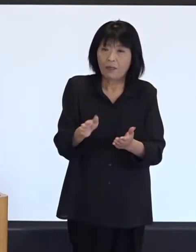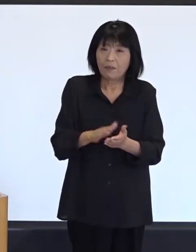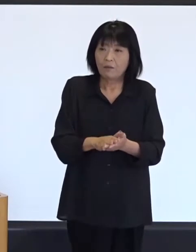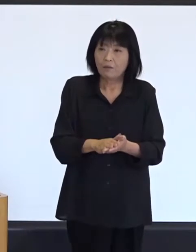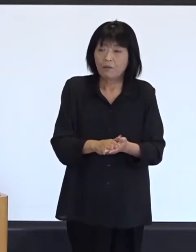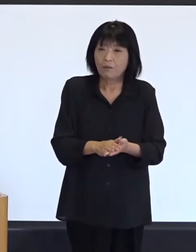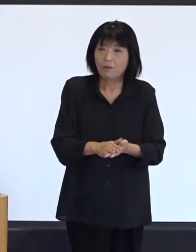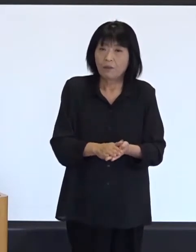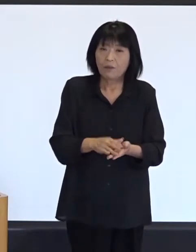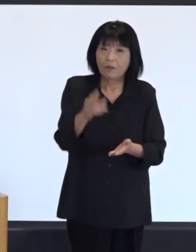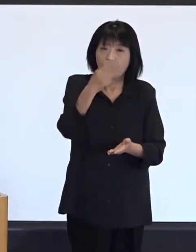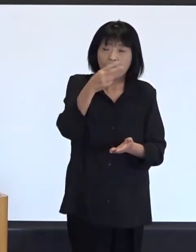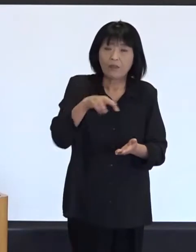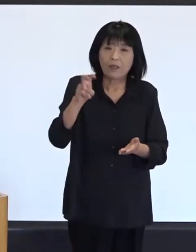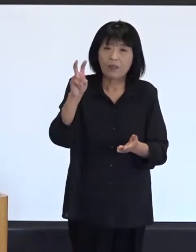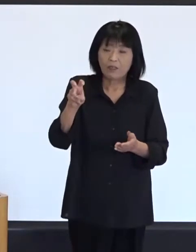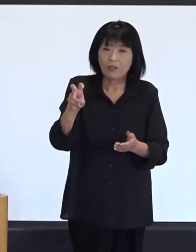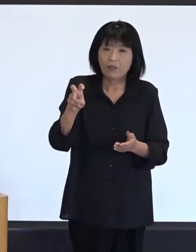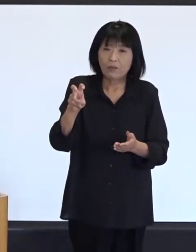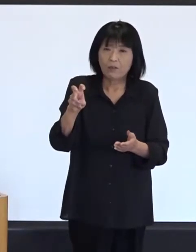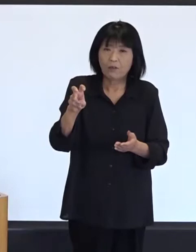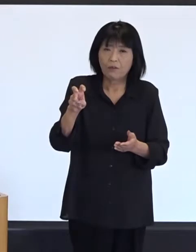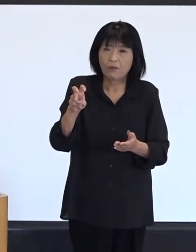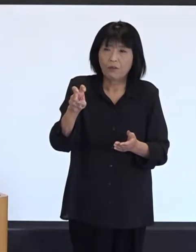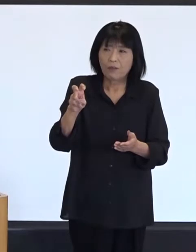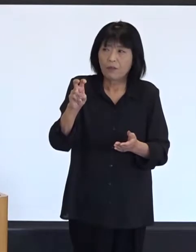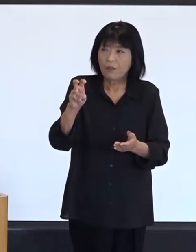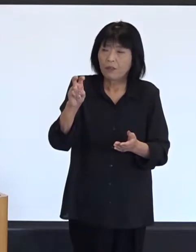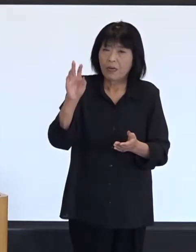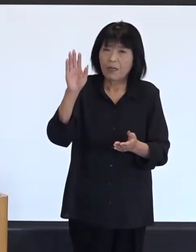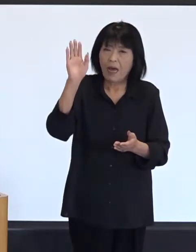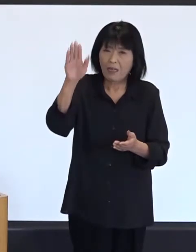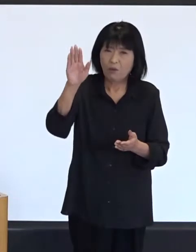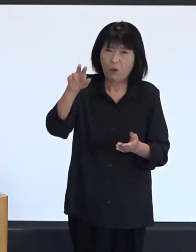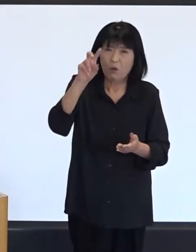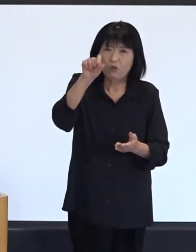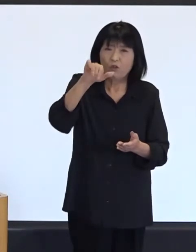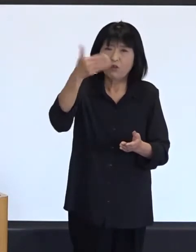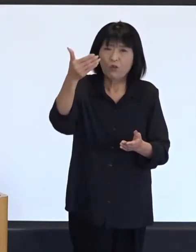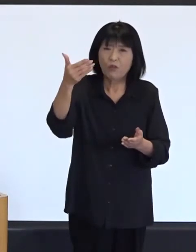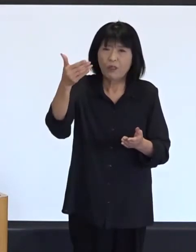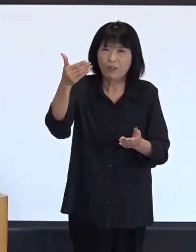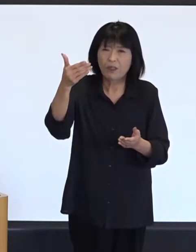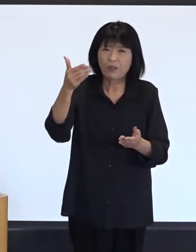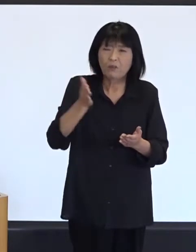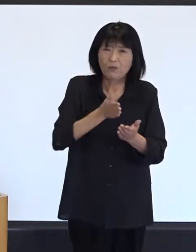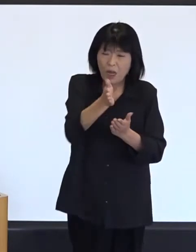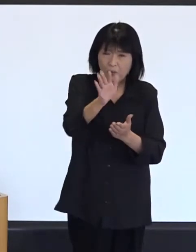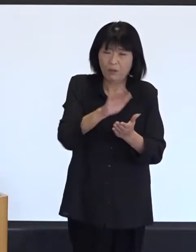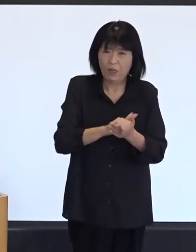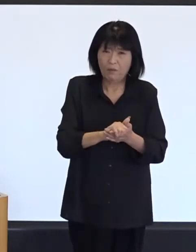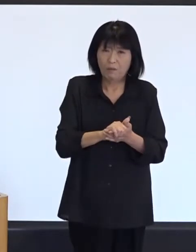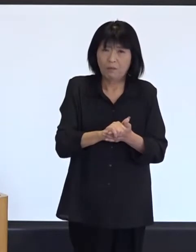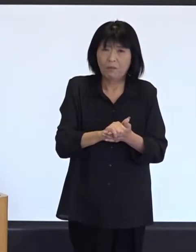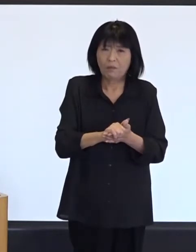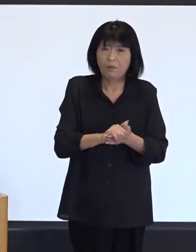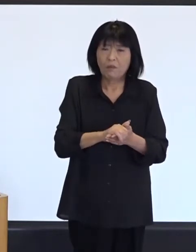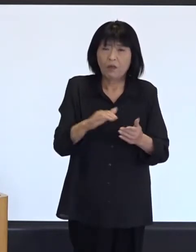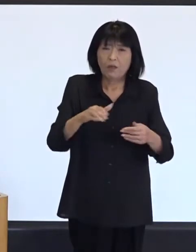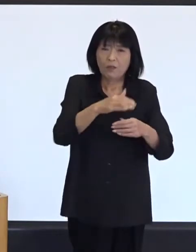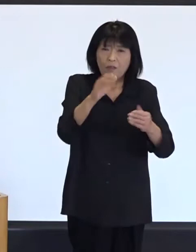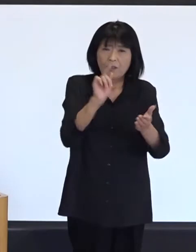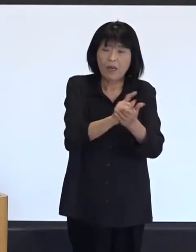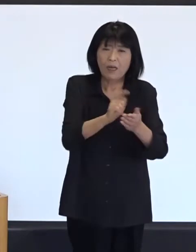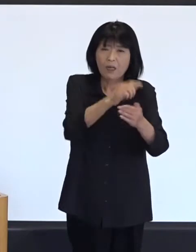2020富士山女子駅伝の開催まであと19日となりましたが、出場する22チーム